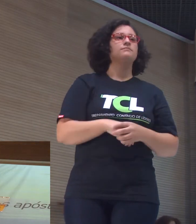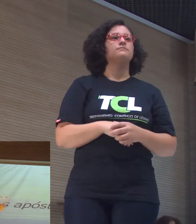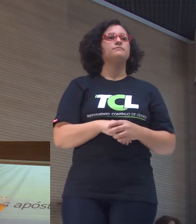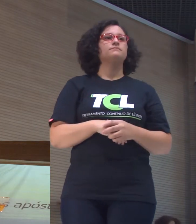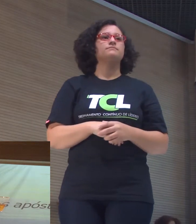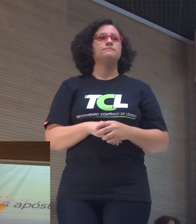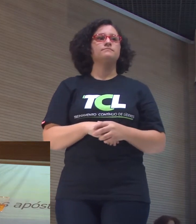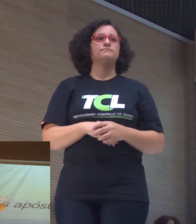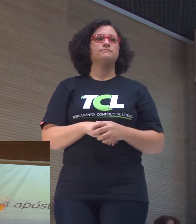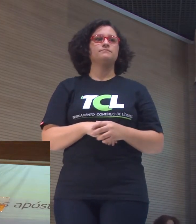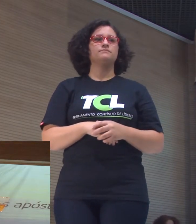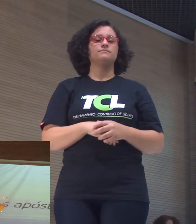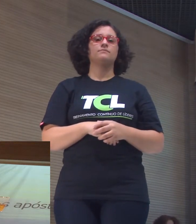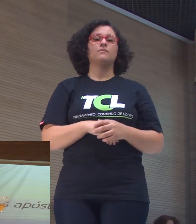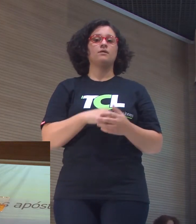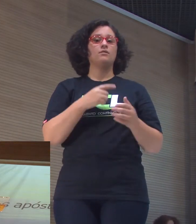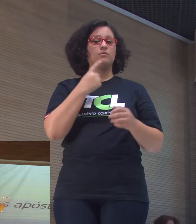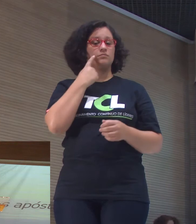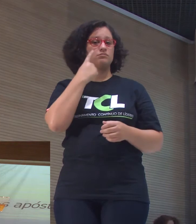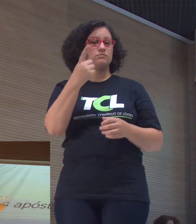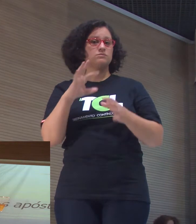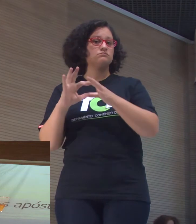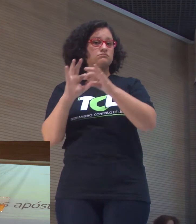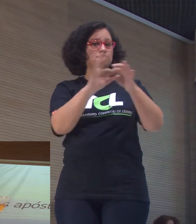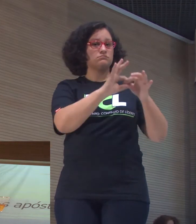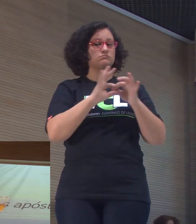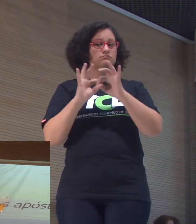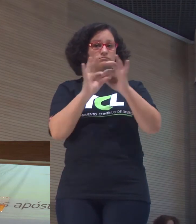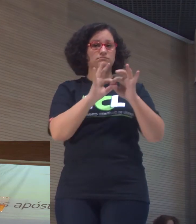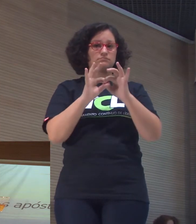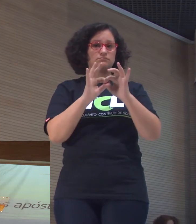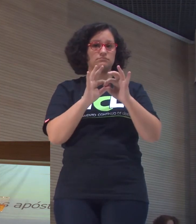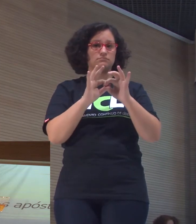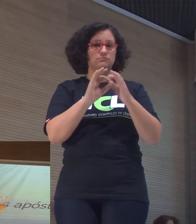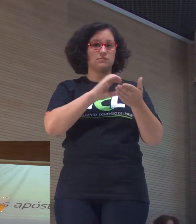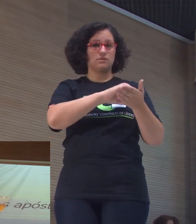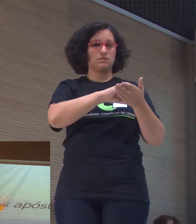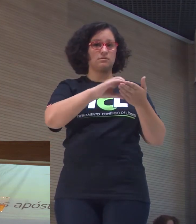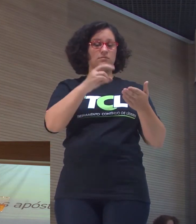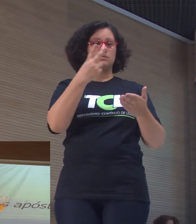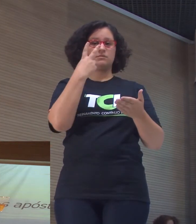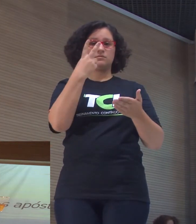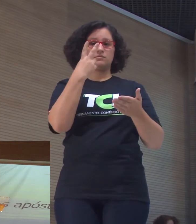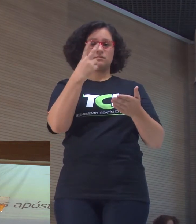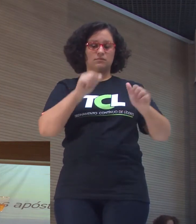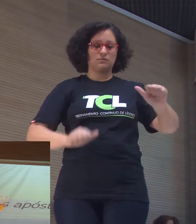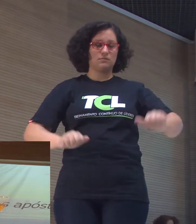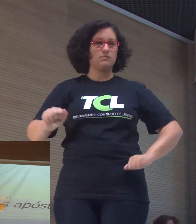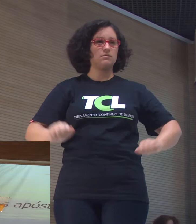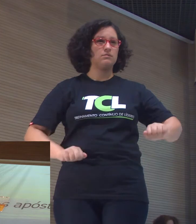vai ver a questão da unidade aqui. Capítulo 2 de Atos, versículo